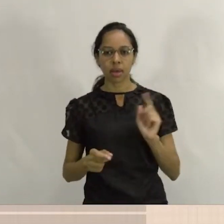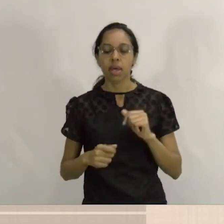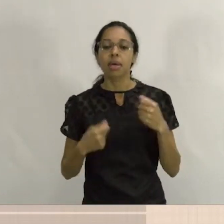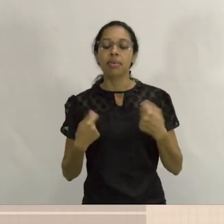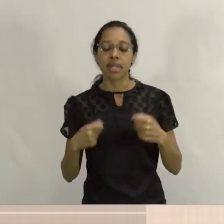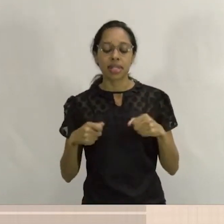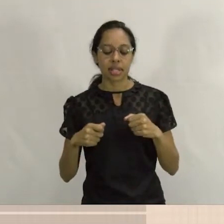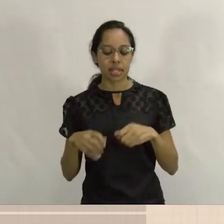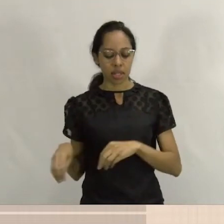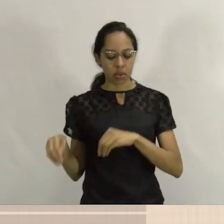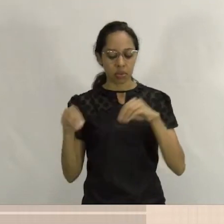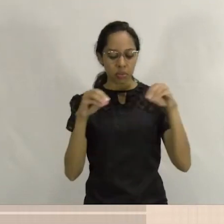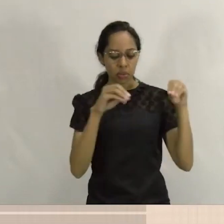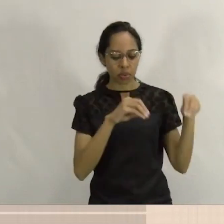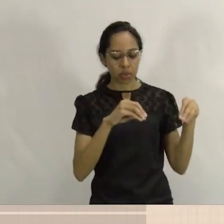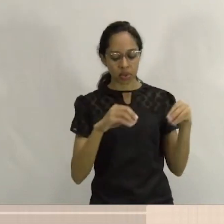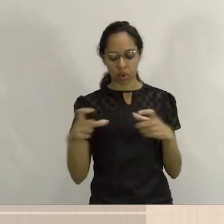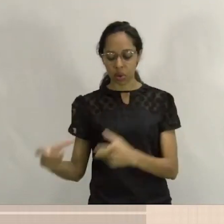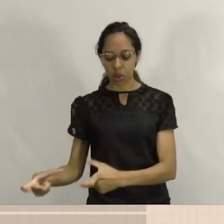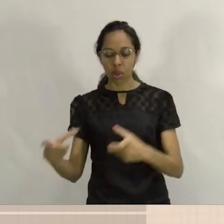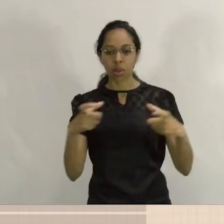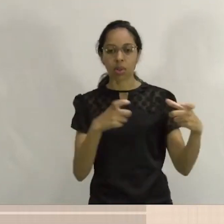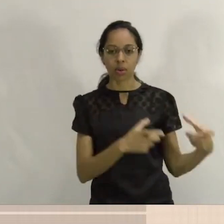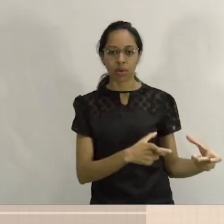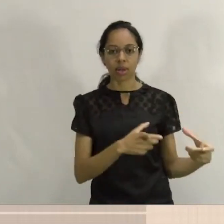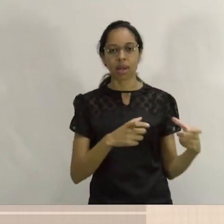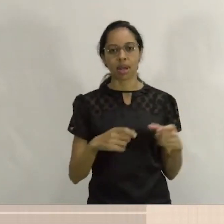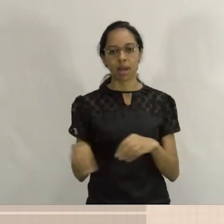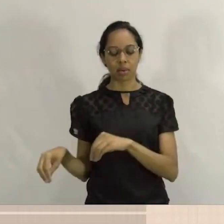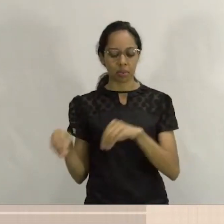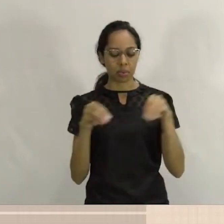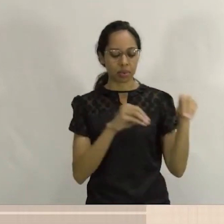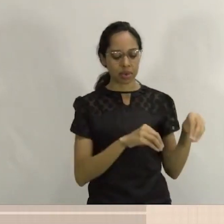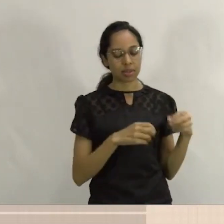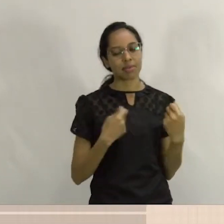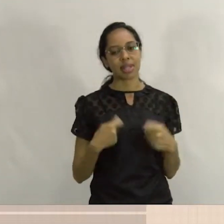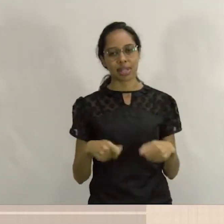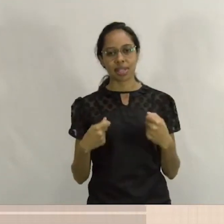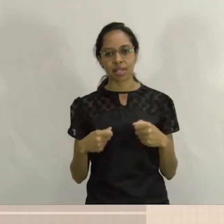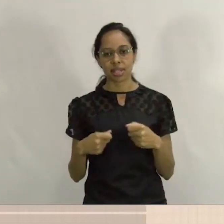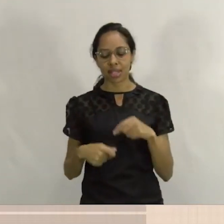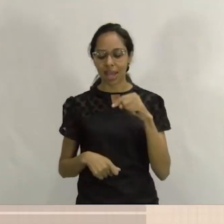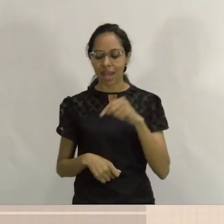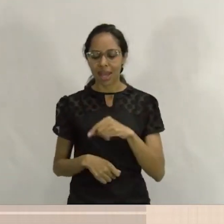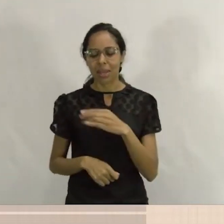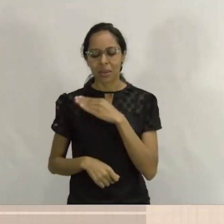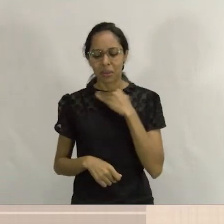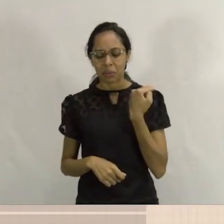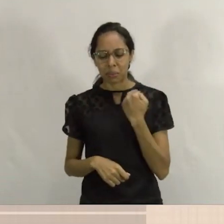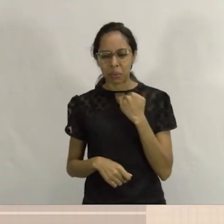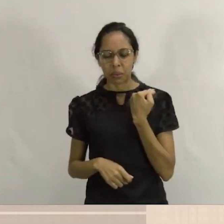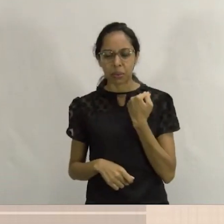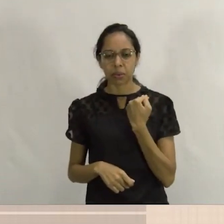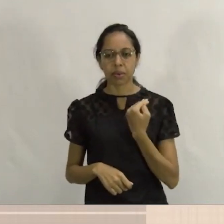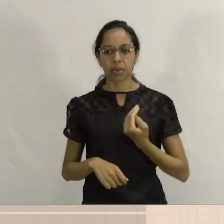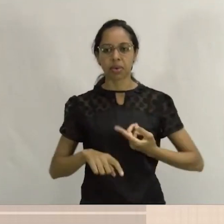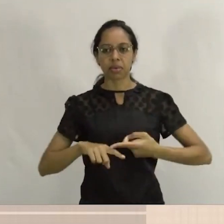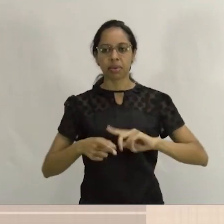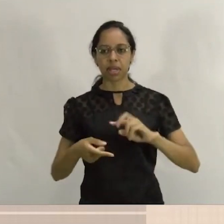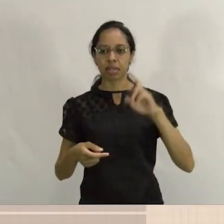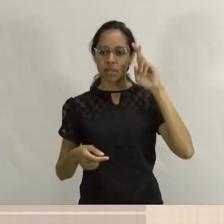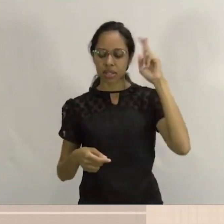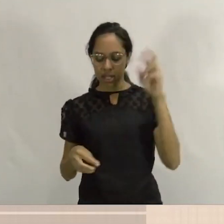trevas. E aí, ali aquela residência era a morte. E Deus